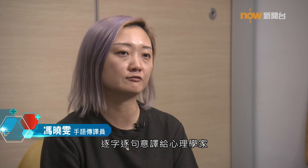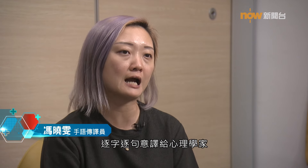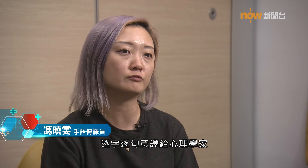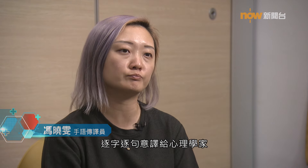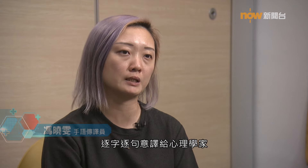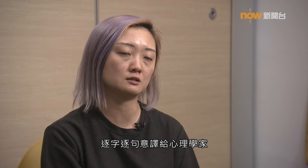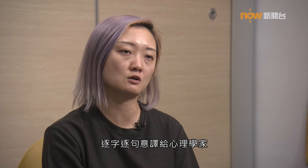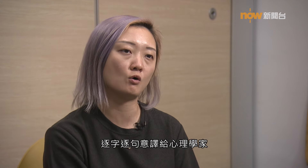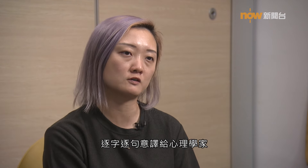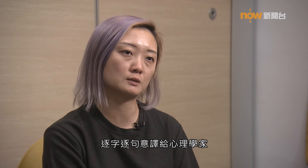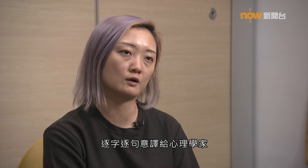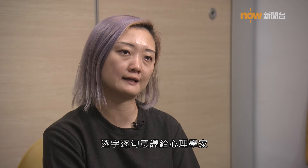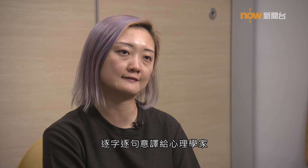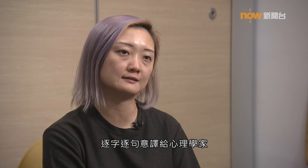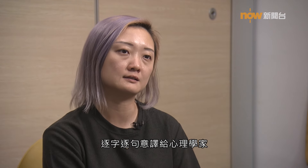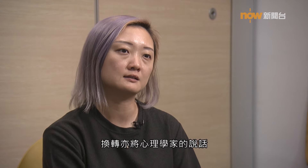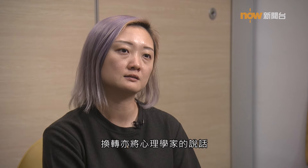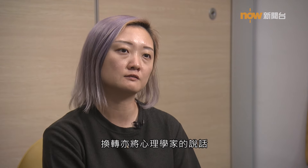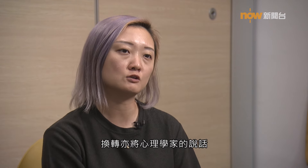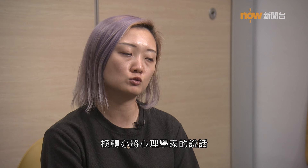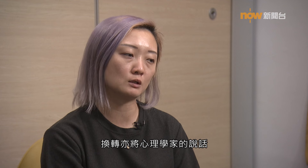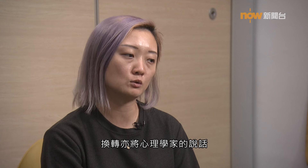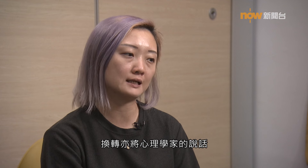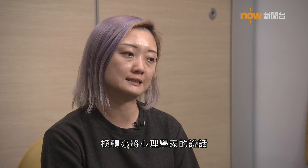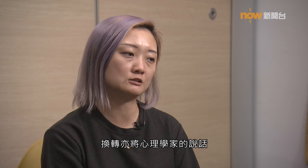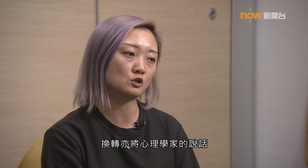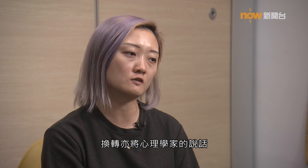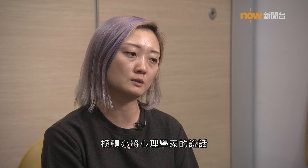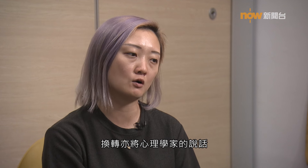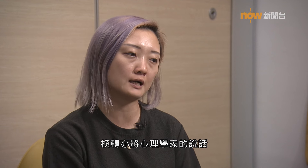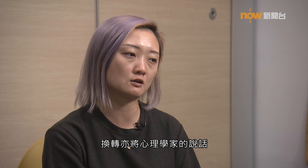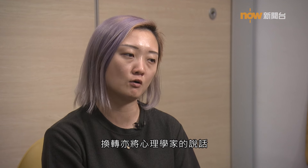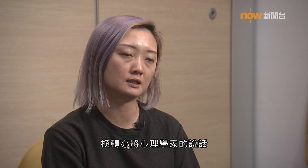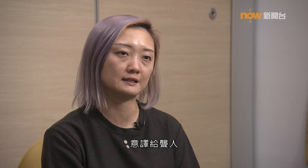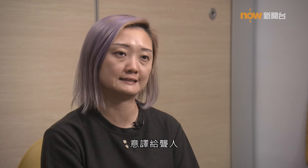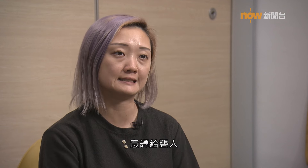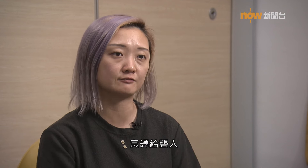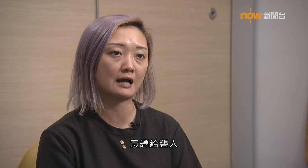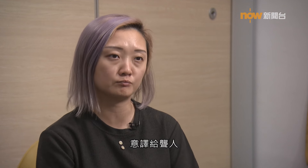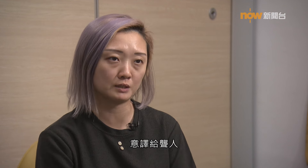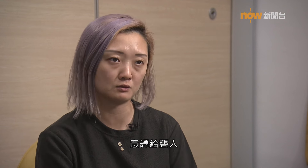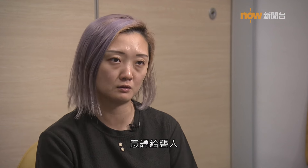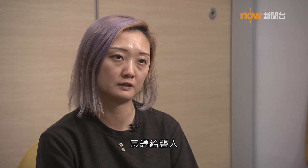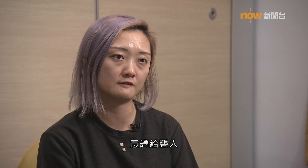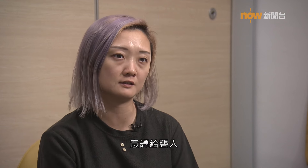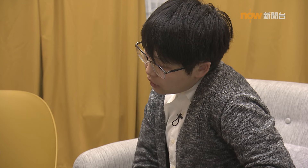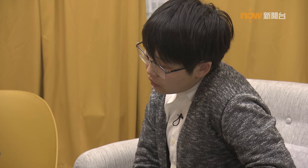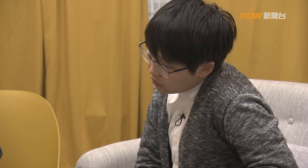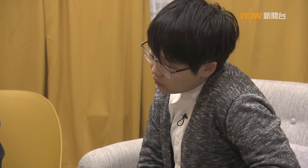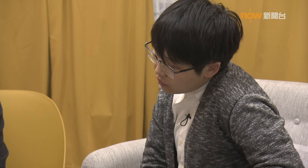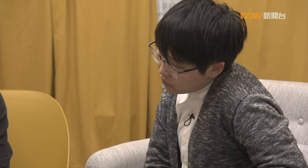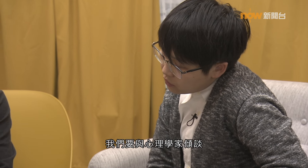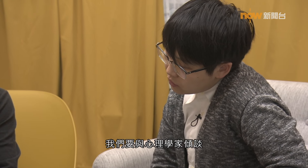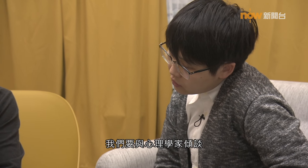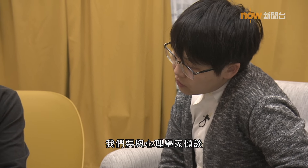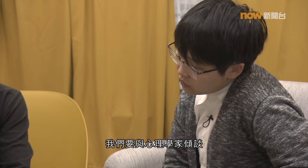翻俾個心理學家知。調翻轉頭都係將心理學家講緊嘅意譯翻俾個聾人知。我哋自己都可